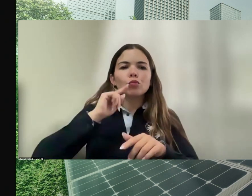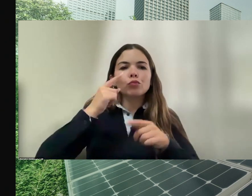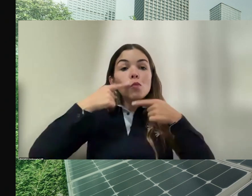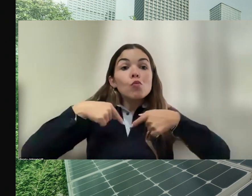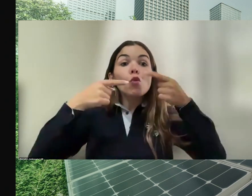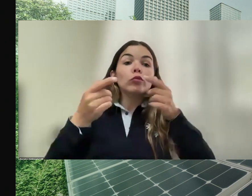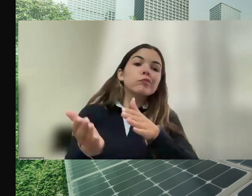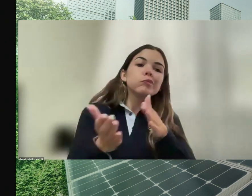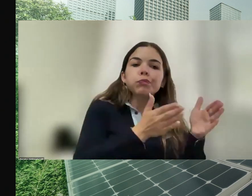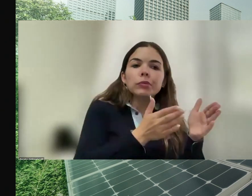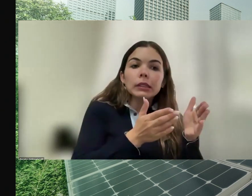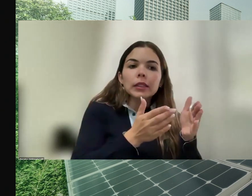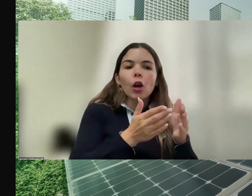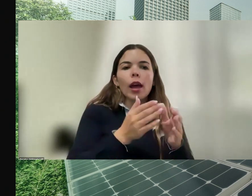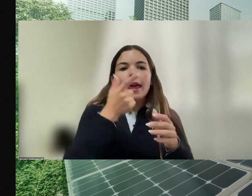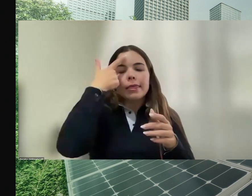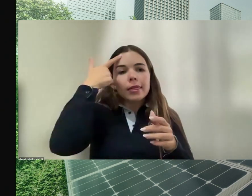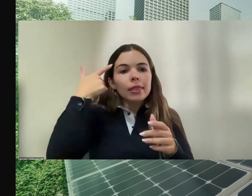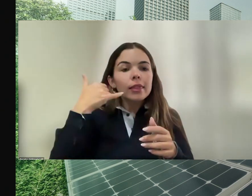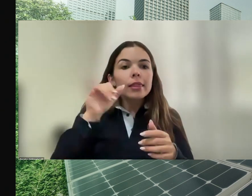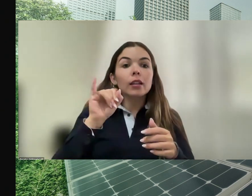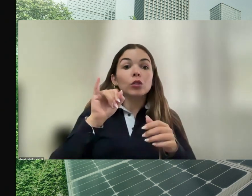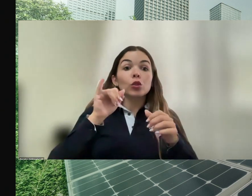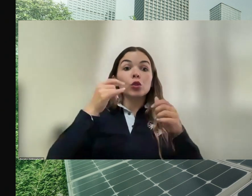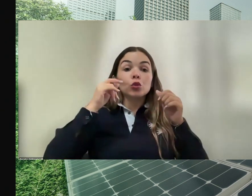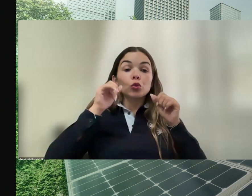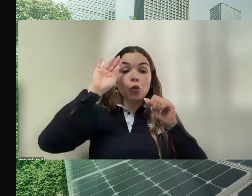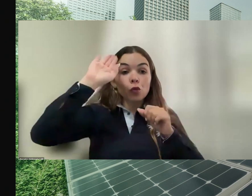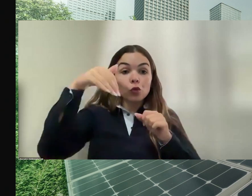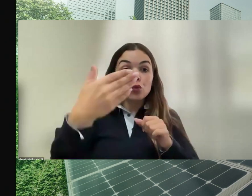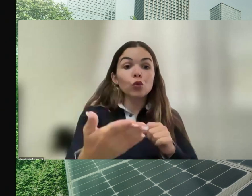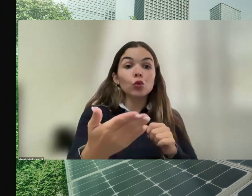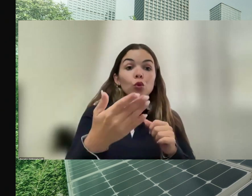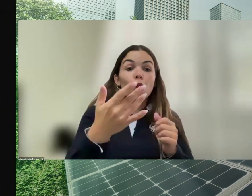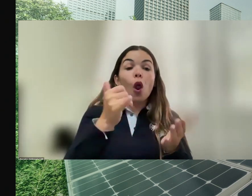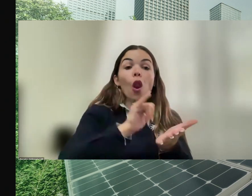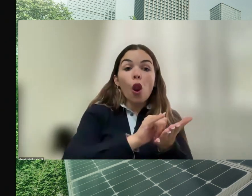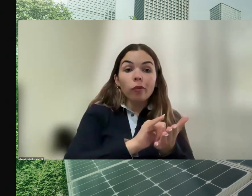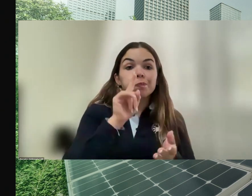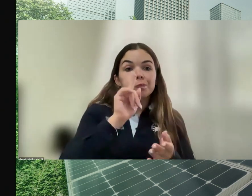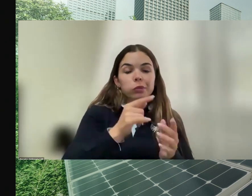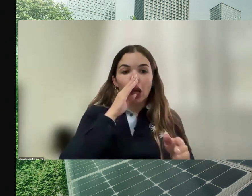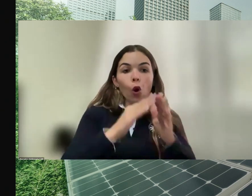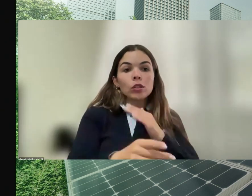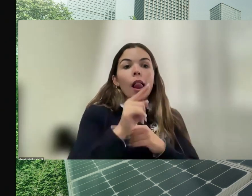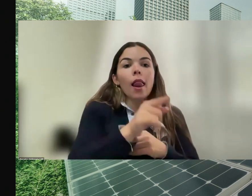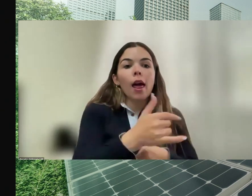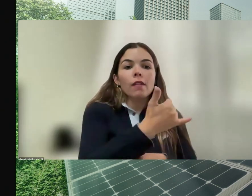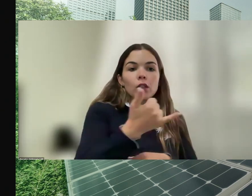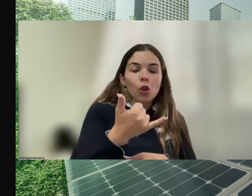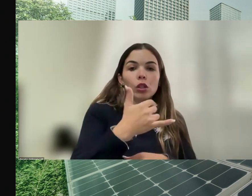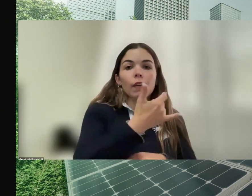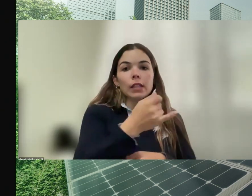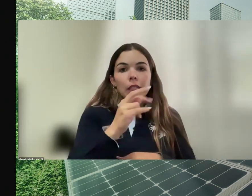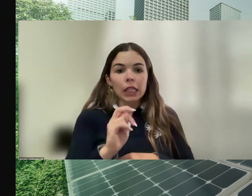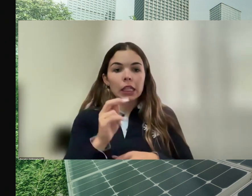Cimeira do Futuro. Esta cimeira decorreu em Nova Iorque, a 22 e 23 de setembro, e surge no âmbito da